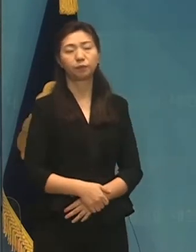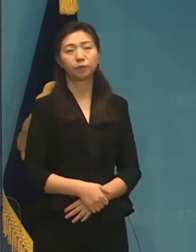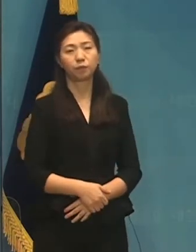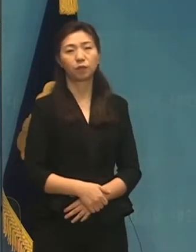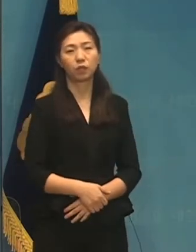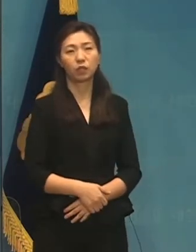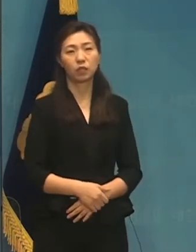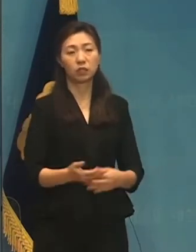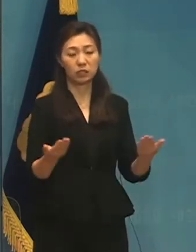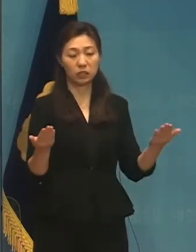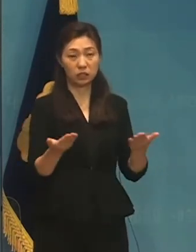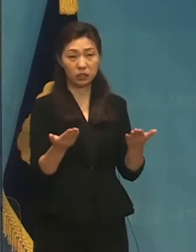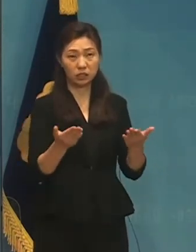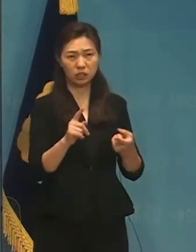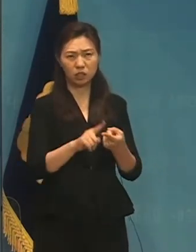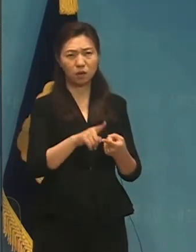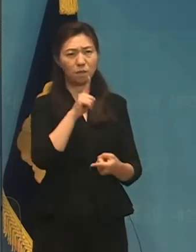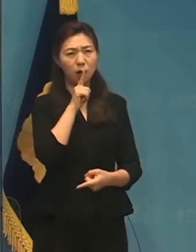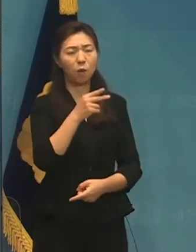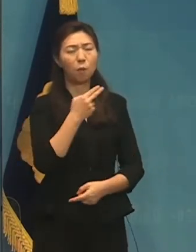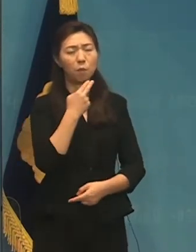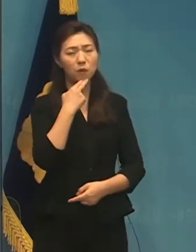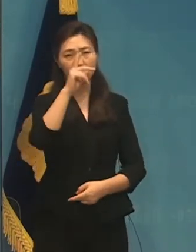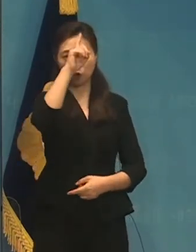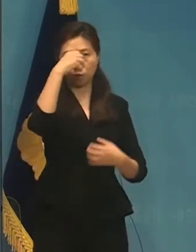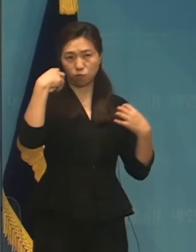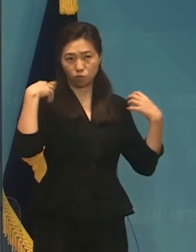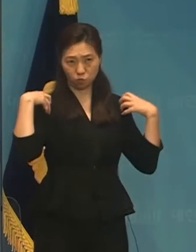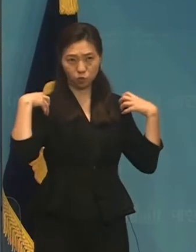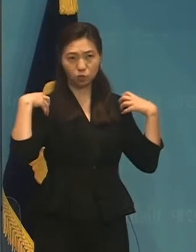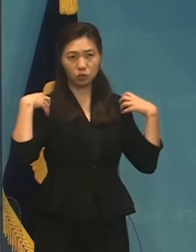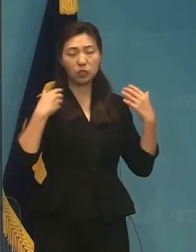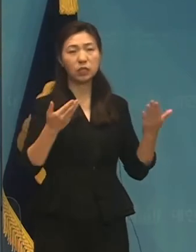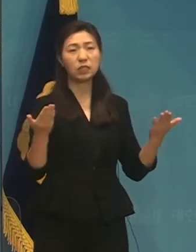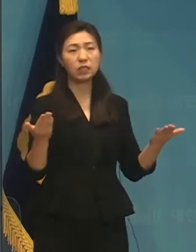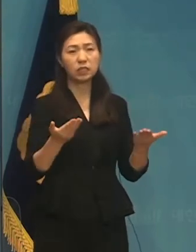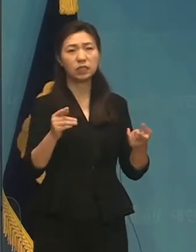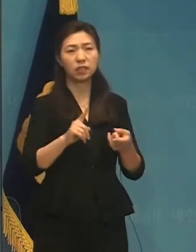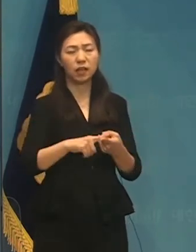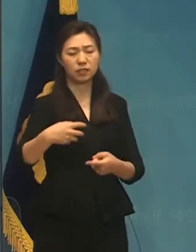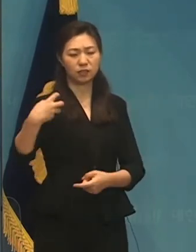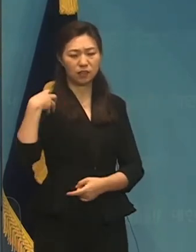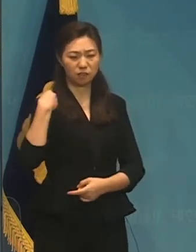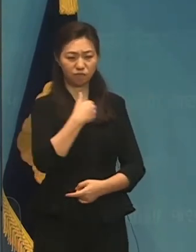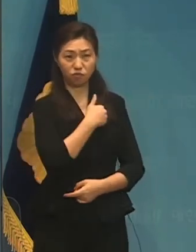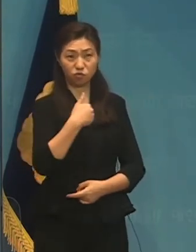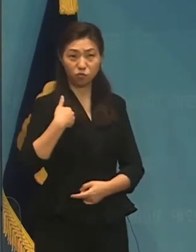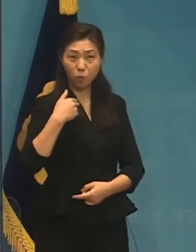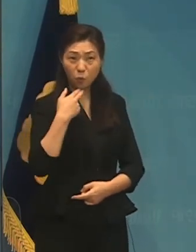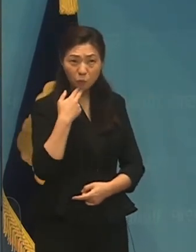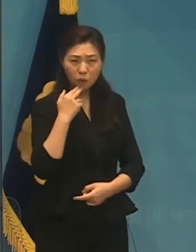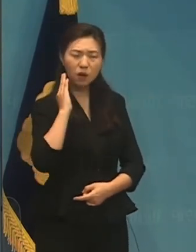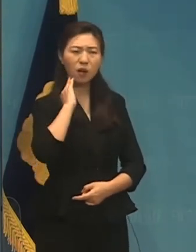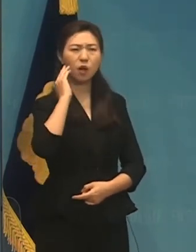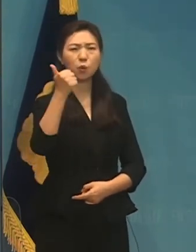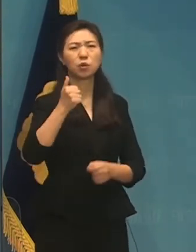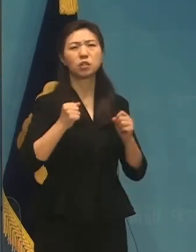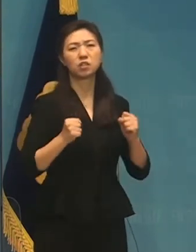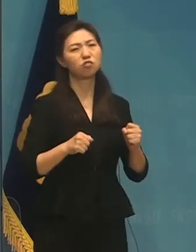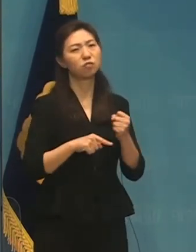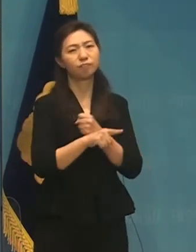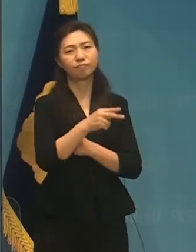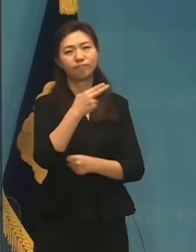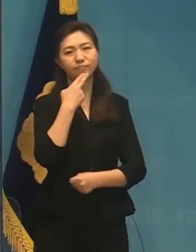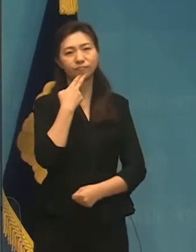일자리를 말하지 않는 정부, 일자리에 책임을 다하지 않는 대통령은 존재 이유가